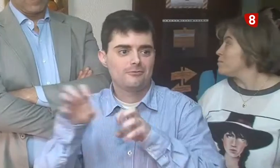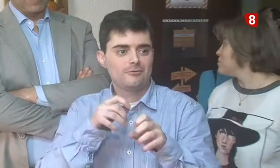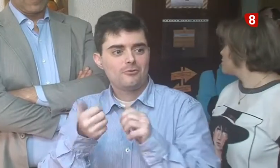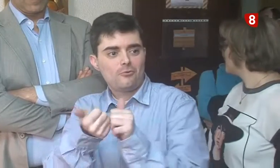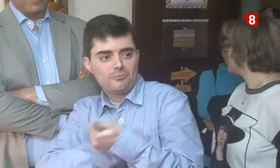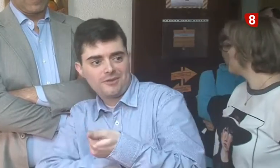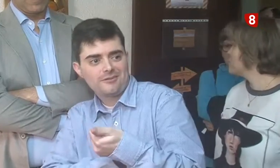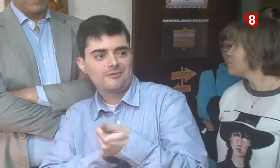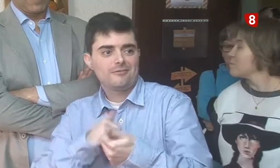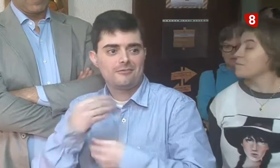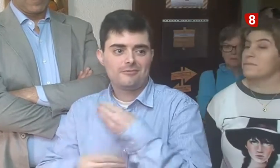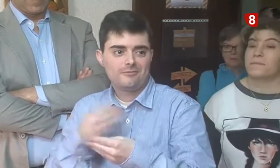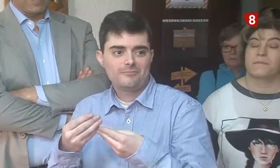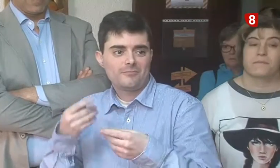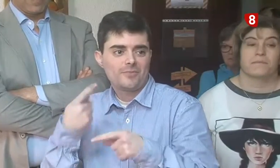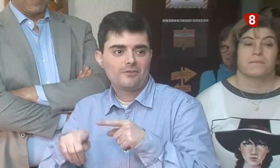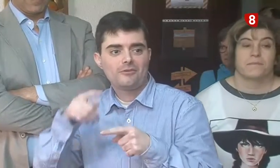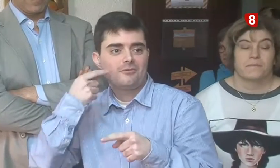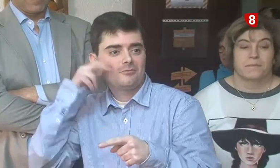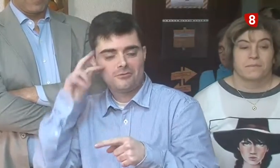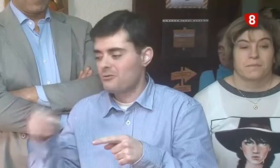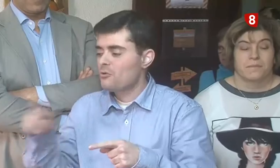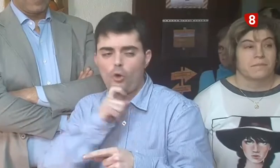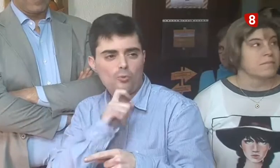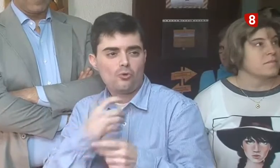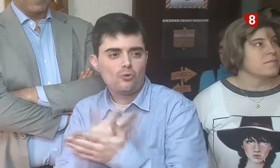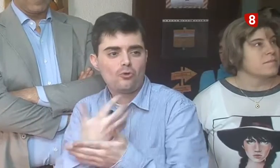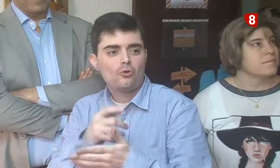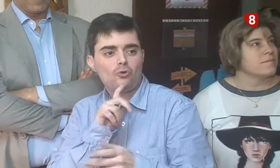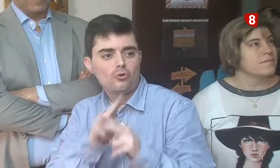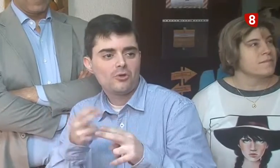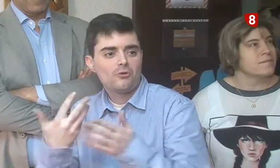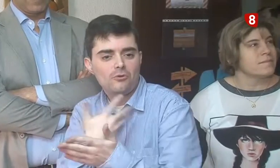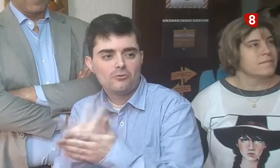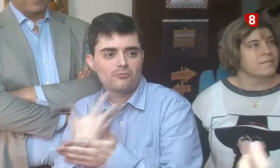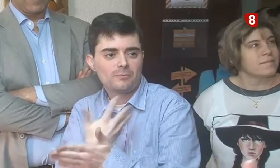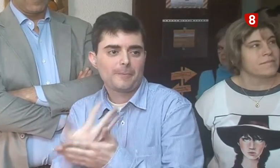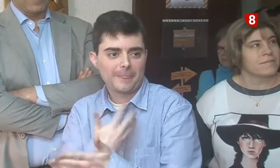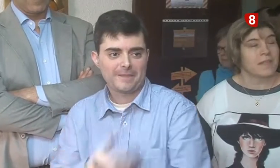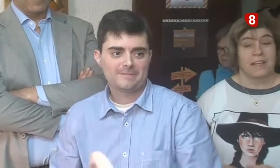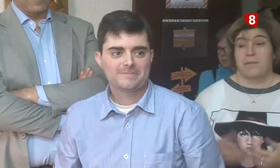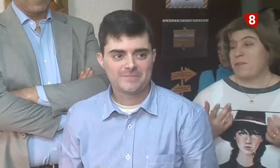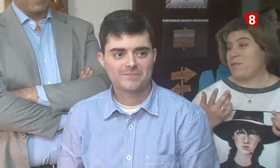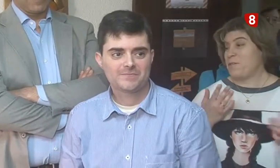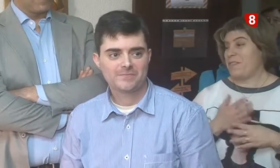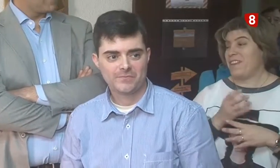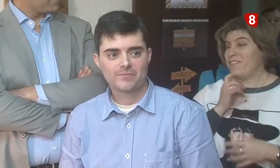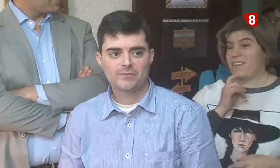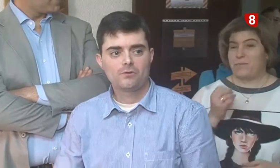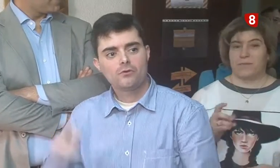La madera. Lo más difícil a veces él cree que es el copiar de una figura a otra, que eso es lo